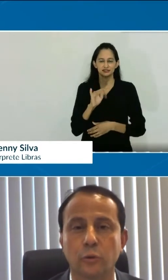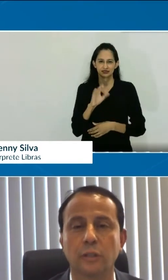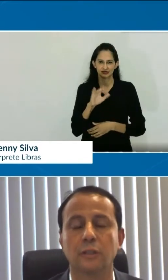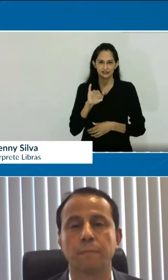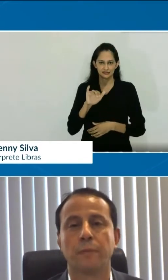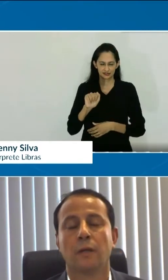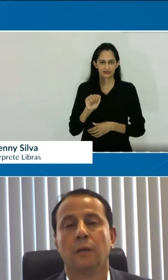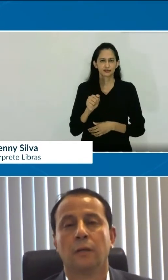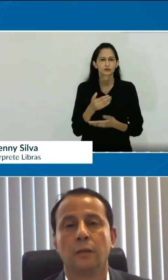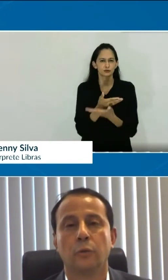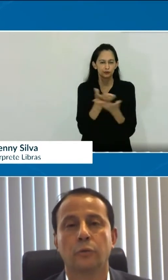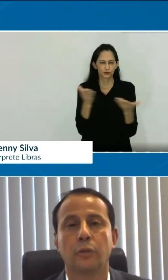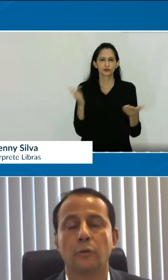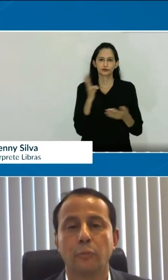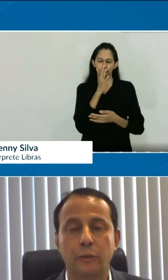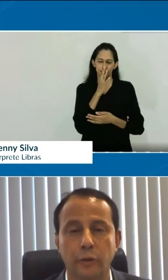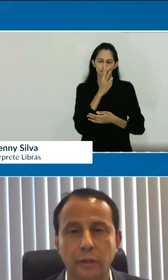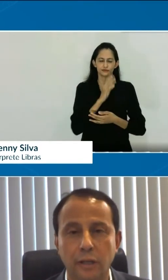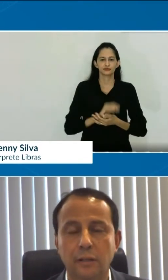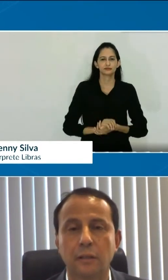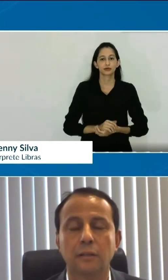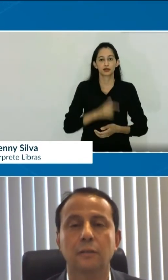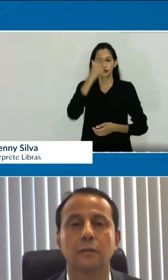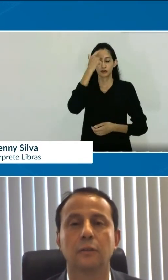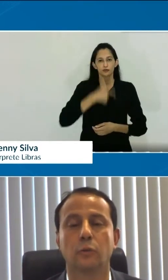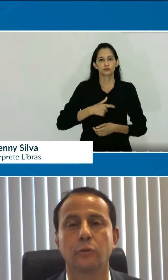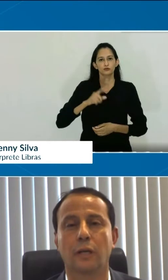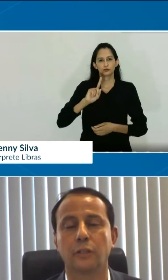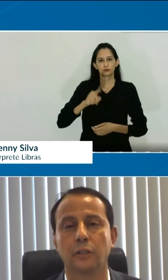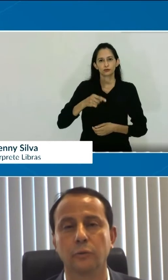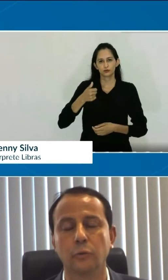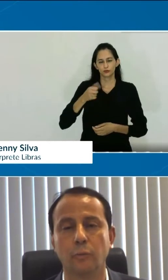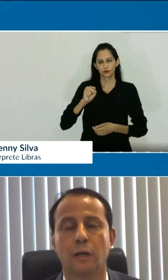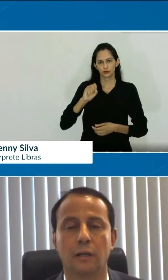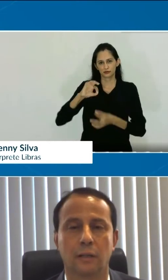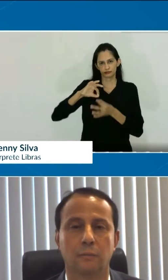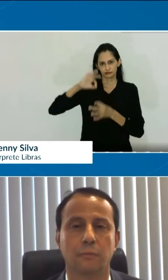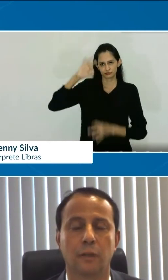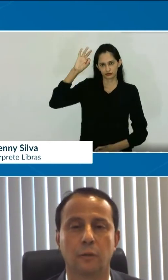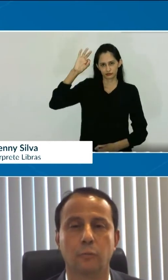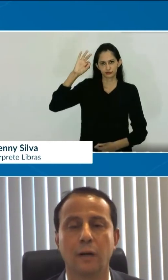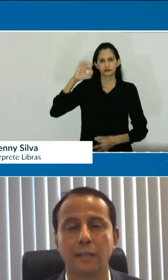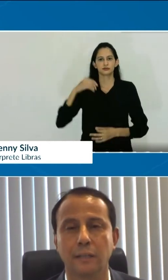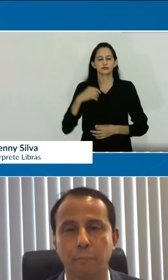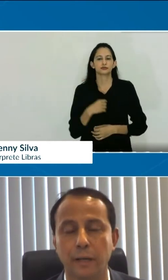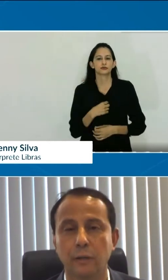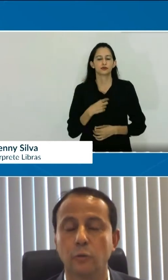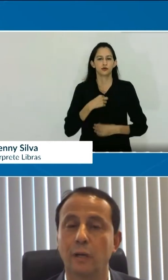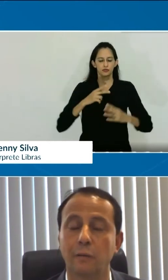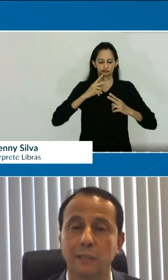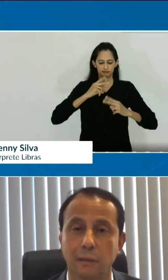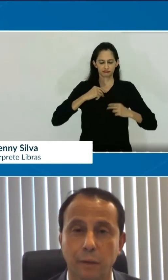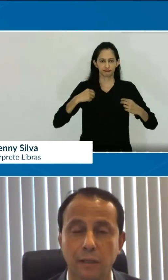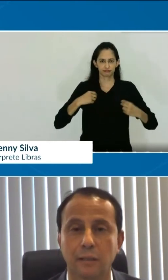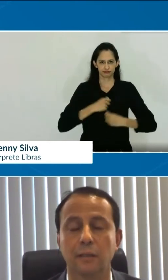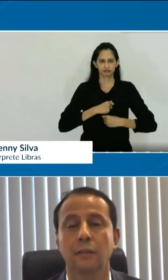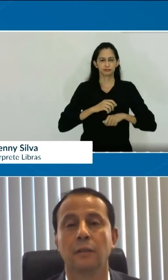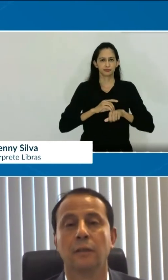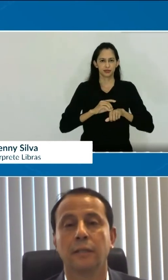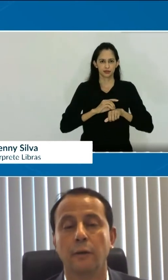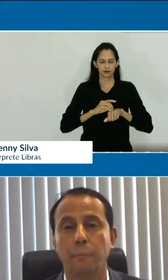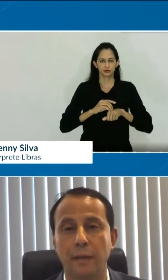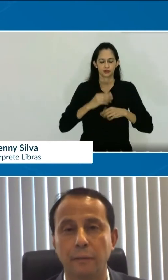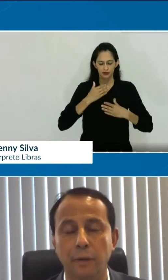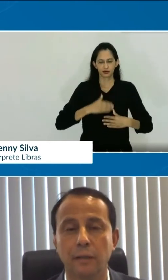todos e a todas. Eu tenho 1,80 m, estou trajando um blazer preto, uma camisa